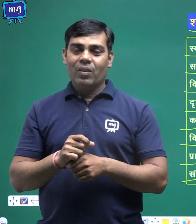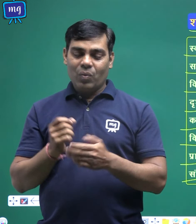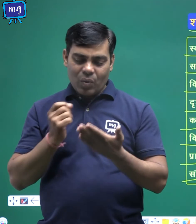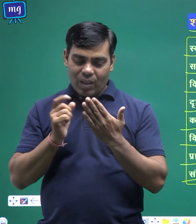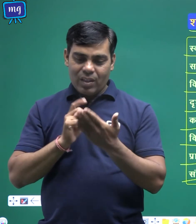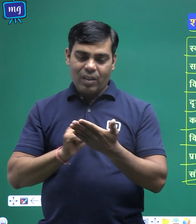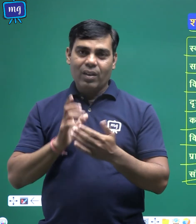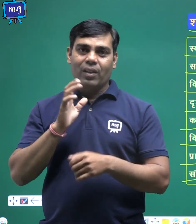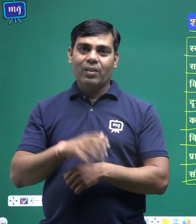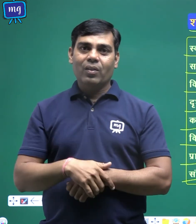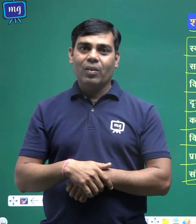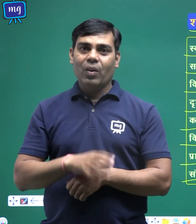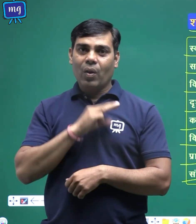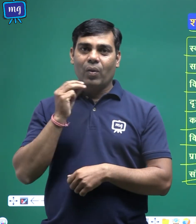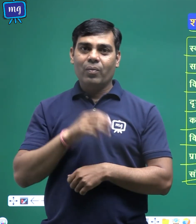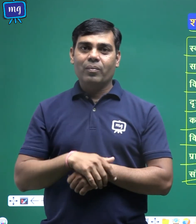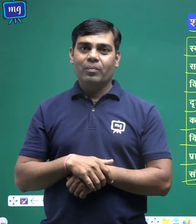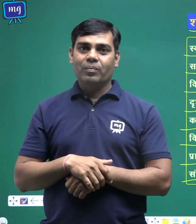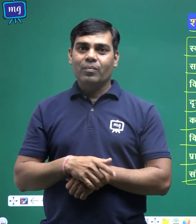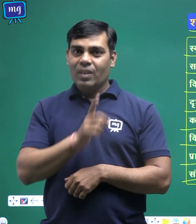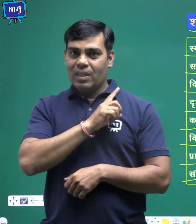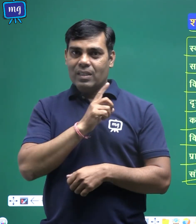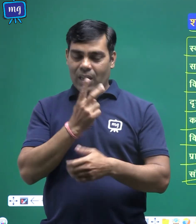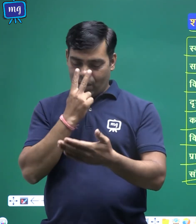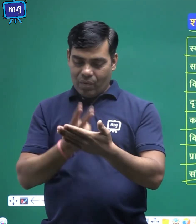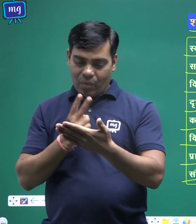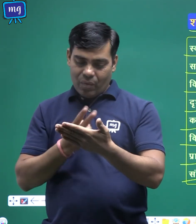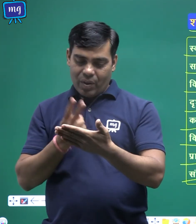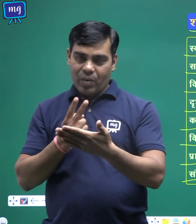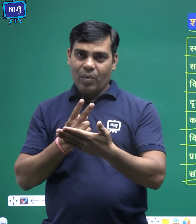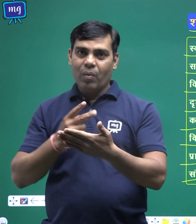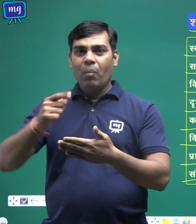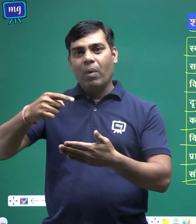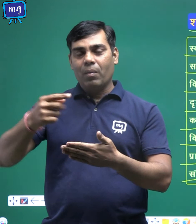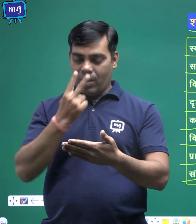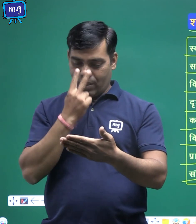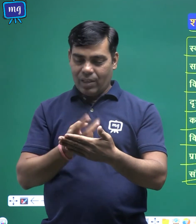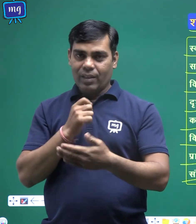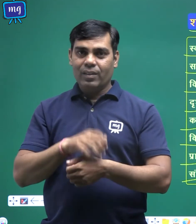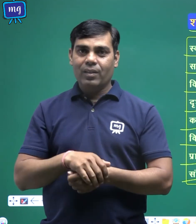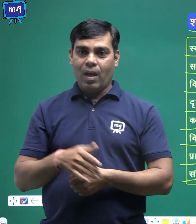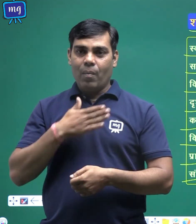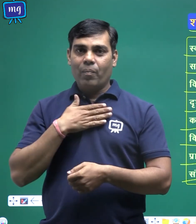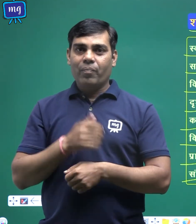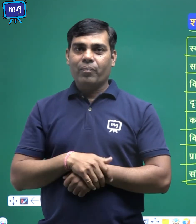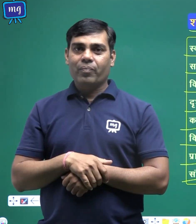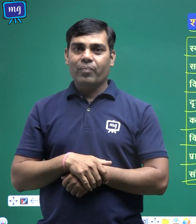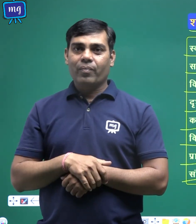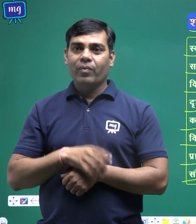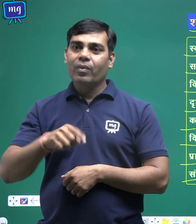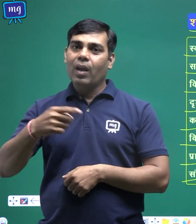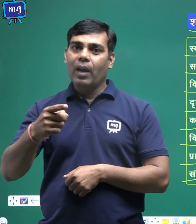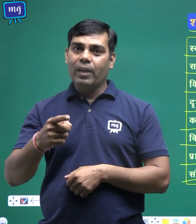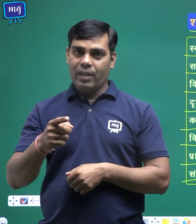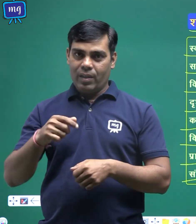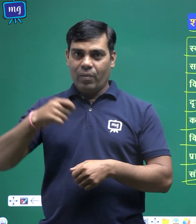अध्ययन करें और इसके वीडियो बार बार देखें। हम अगली